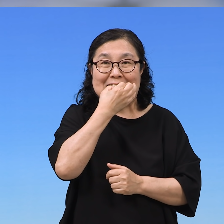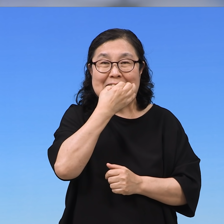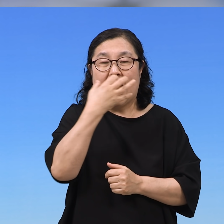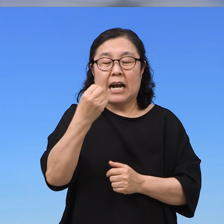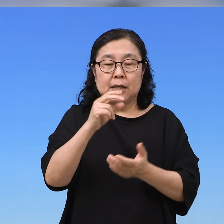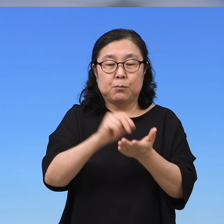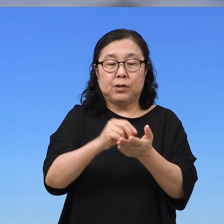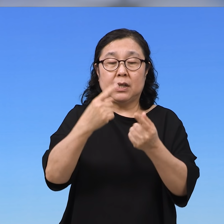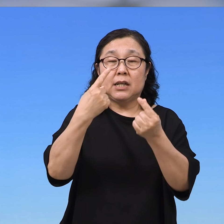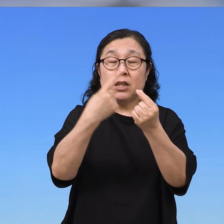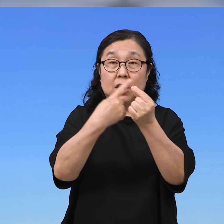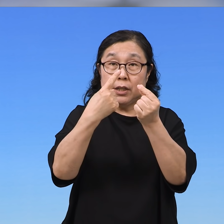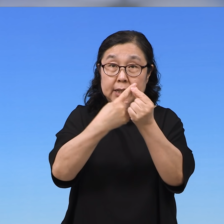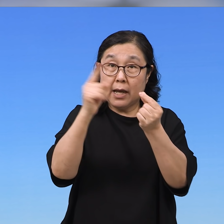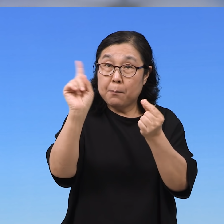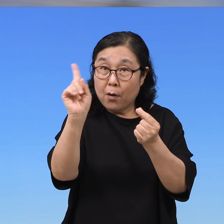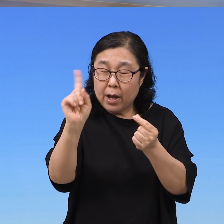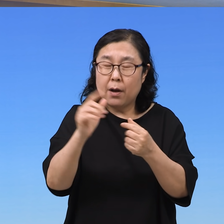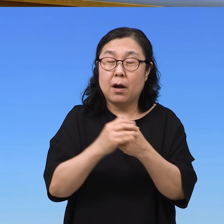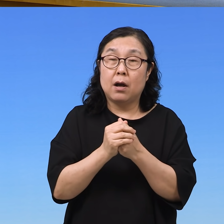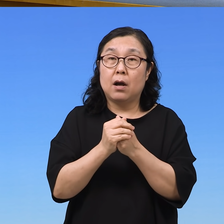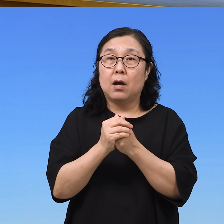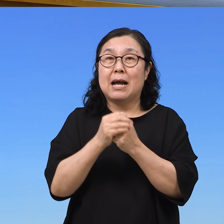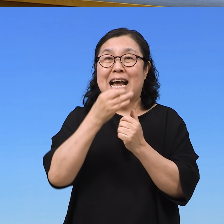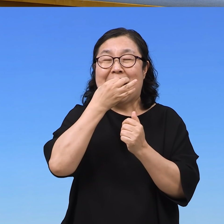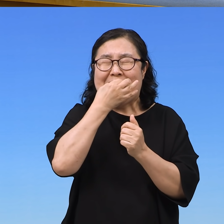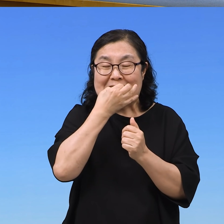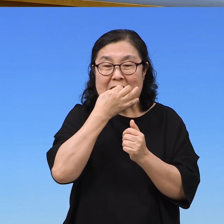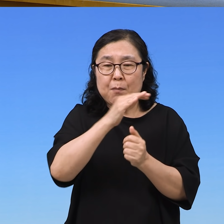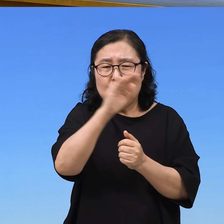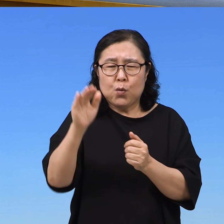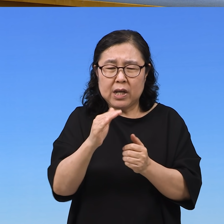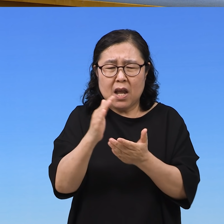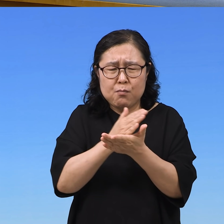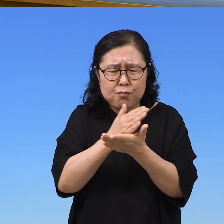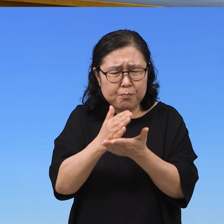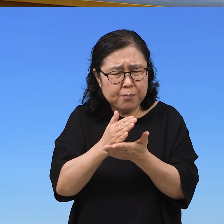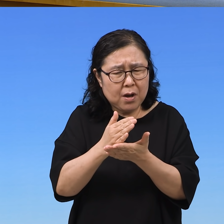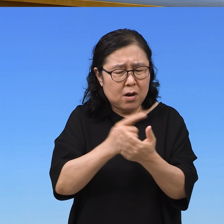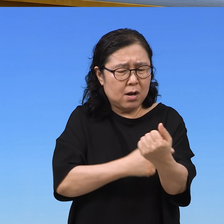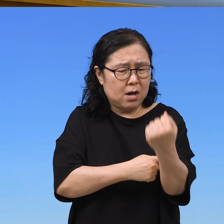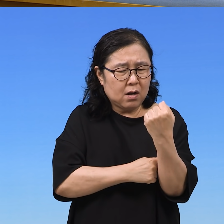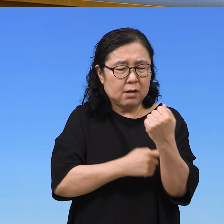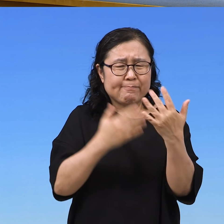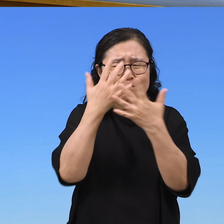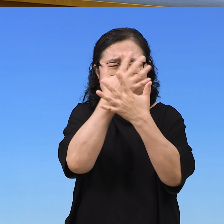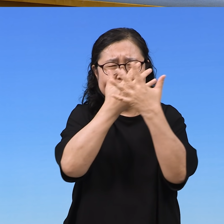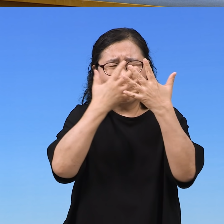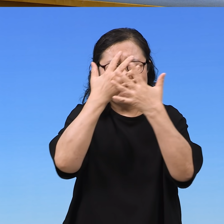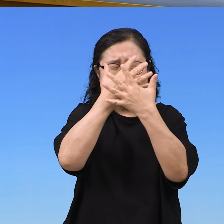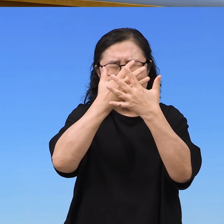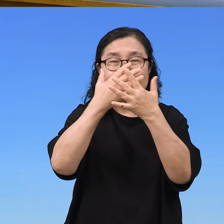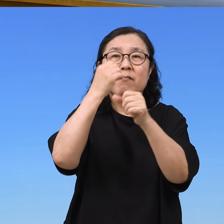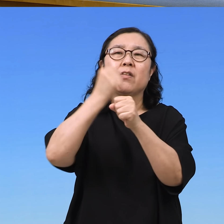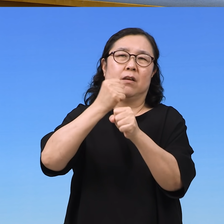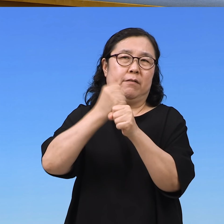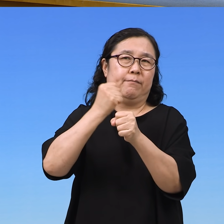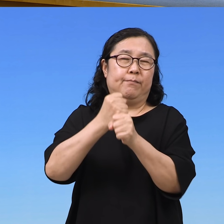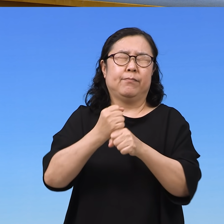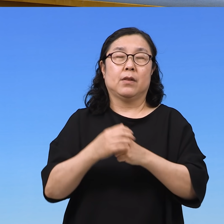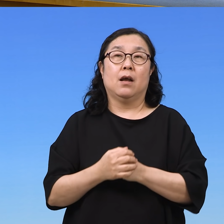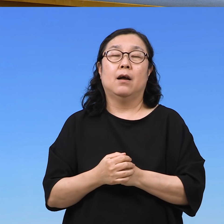탐욕이 가진 문제 첫 번째가 뭐냐? 탐욕은요, 우리의 분별력을 흐리게 만듭니다.